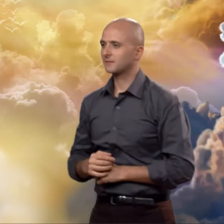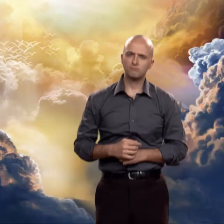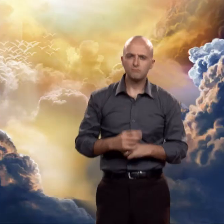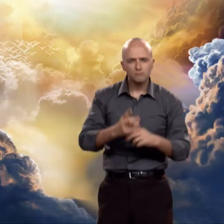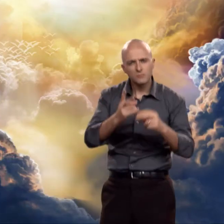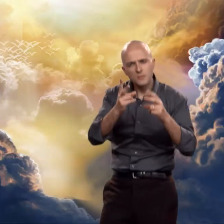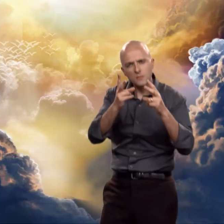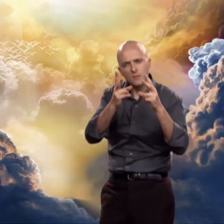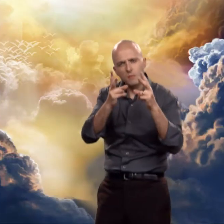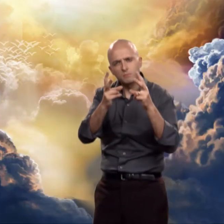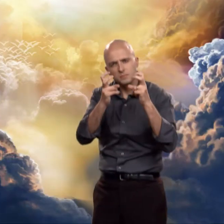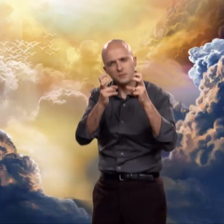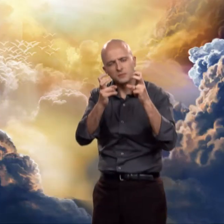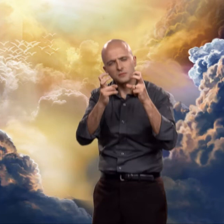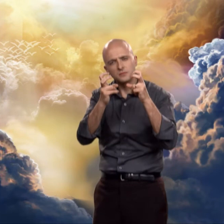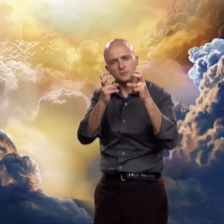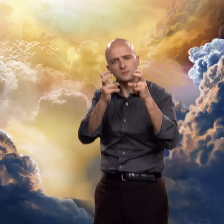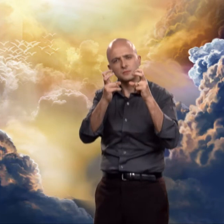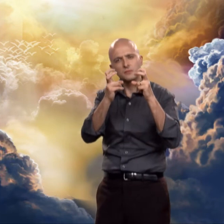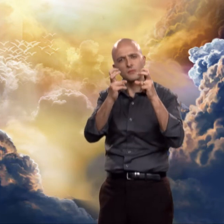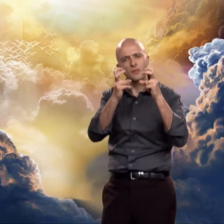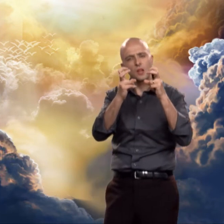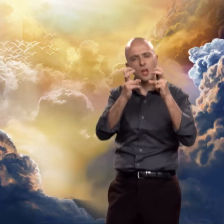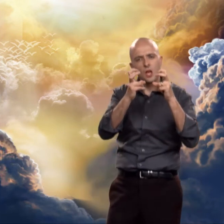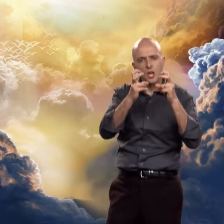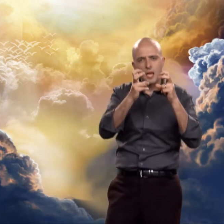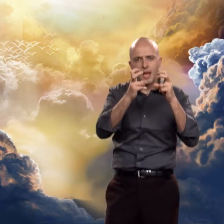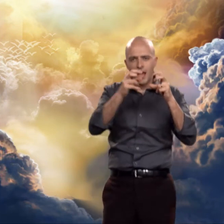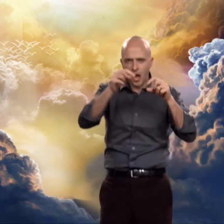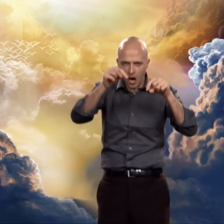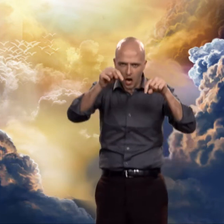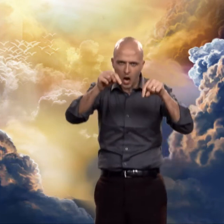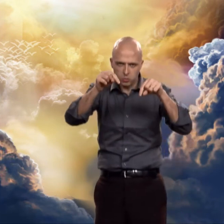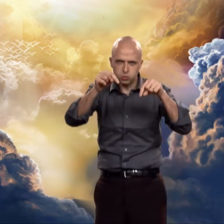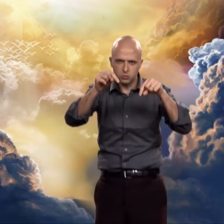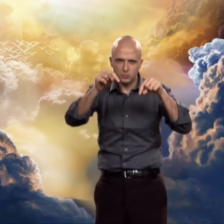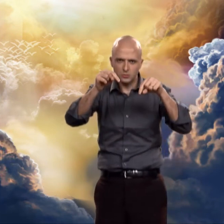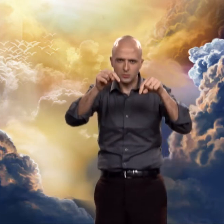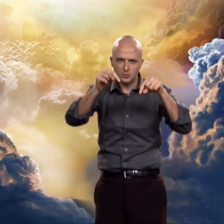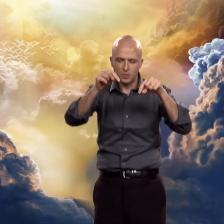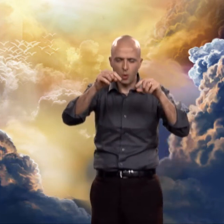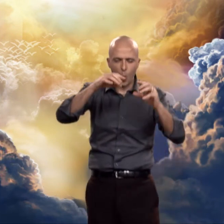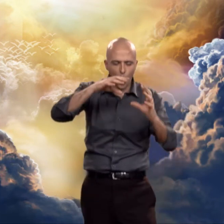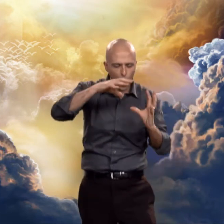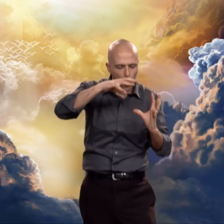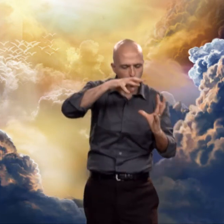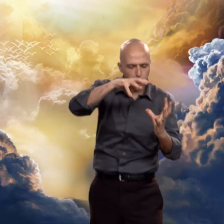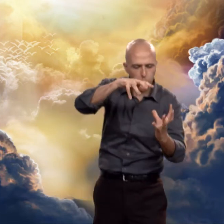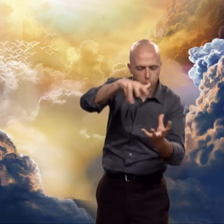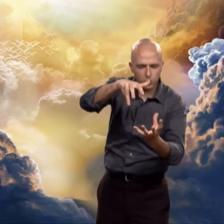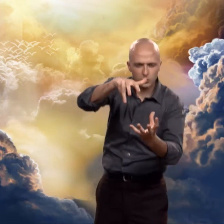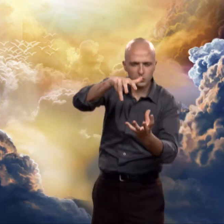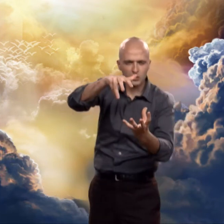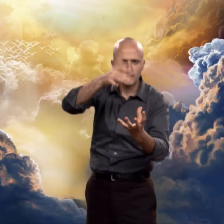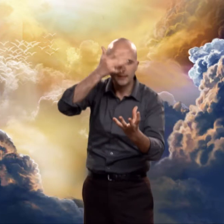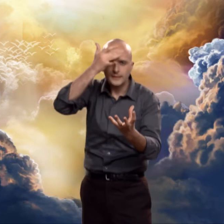poder papal, o selo foi retirado da lei. Os seguidores de Jesus são chamados a restabelecê-lo,